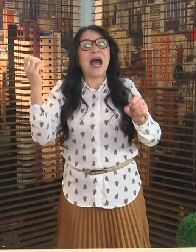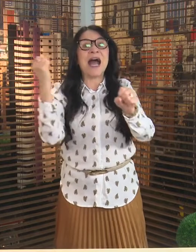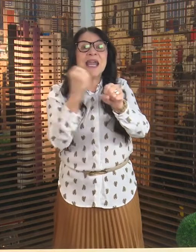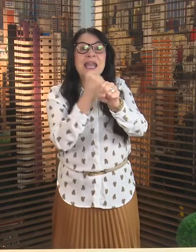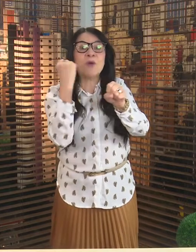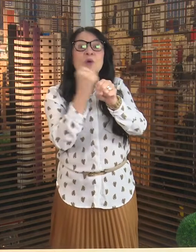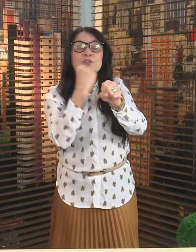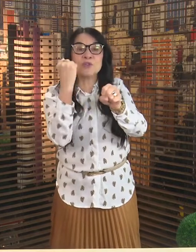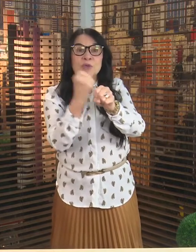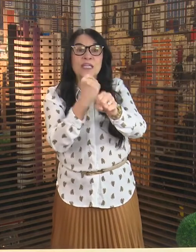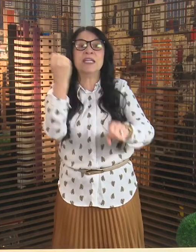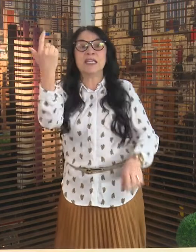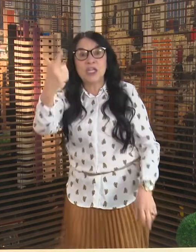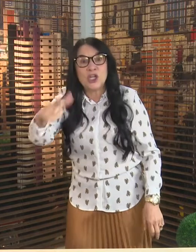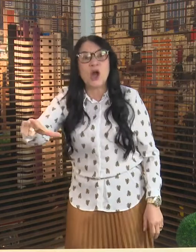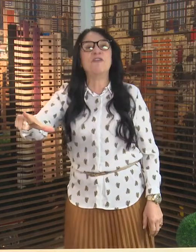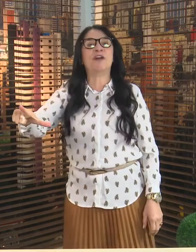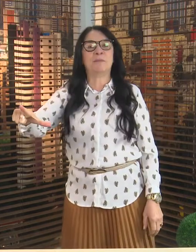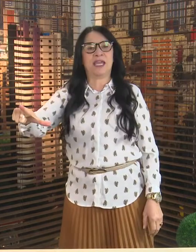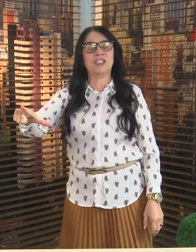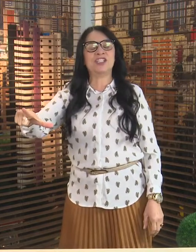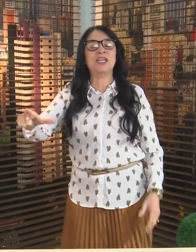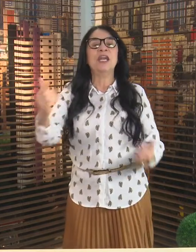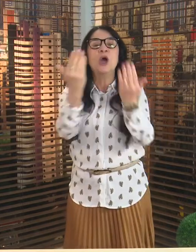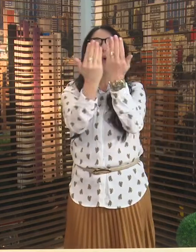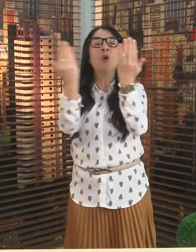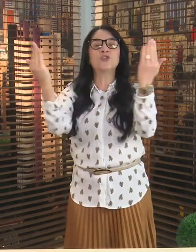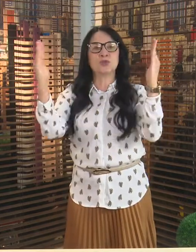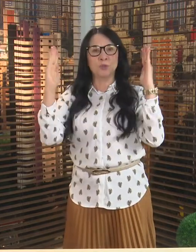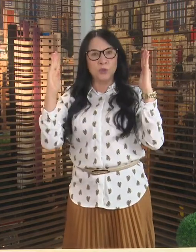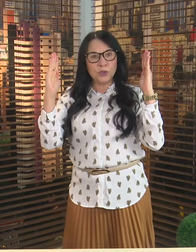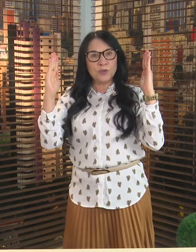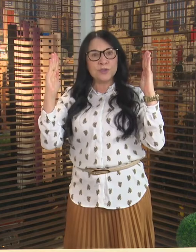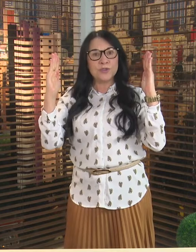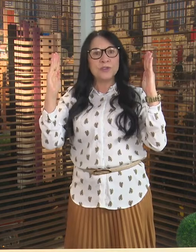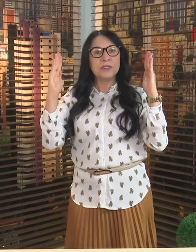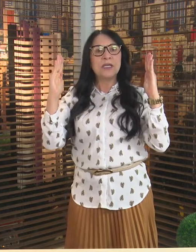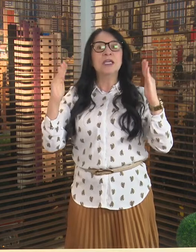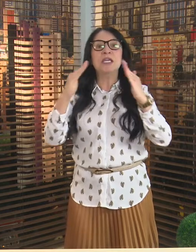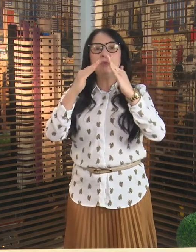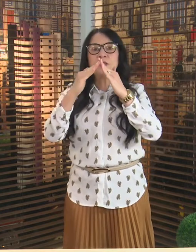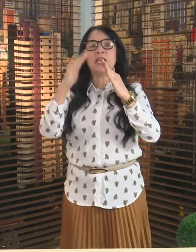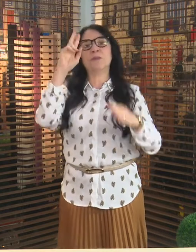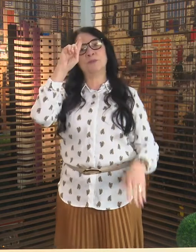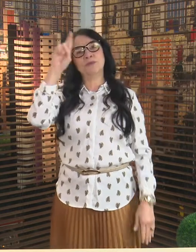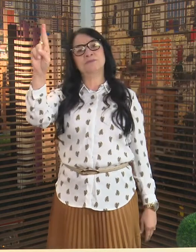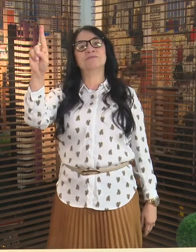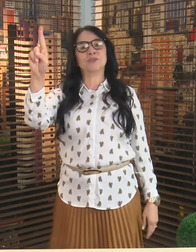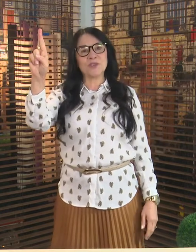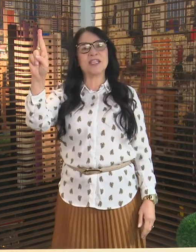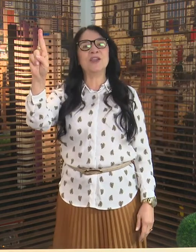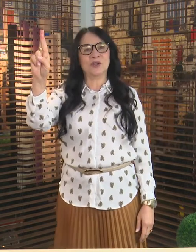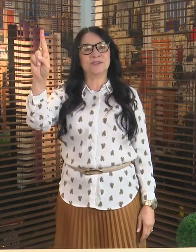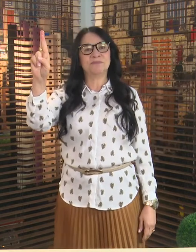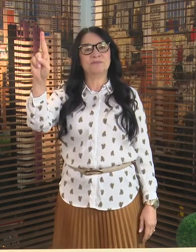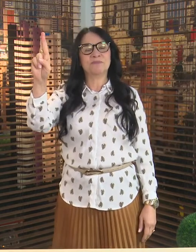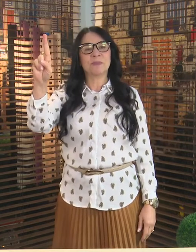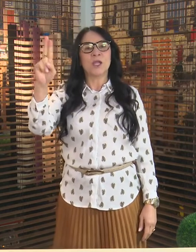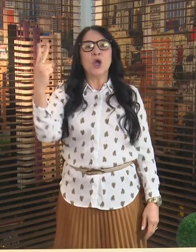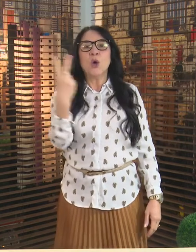a reconstruírem novamente os muros e o templo do Senhor.